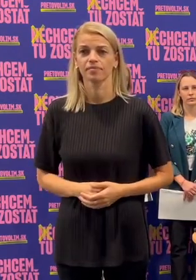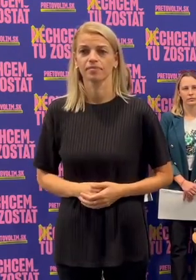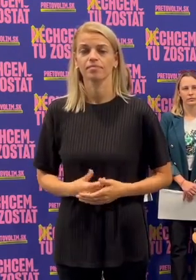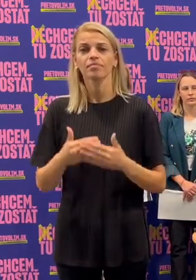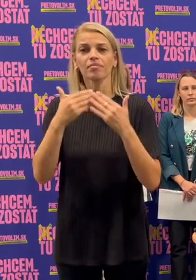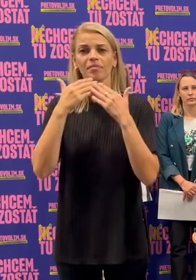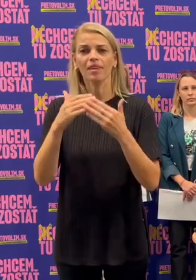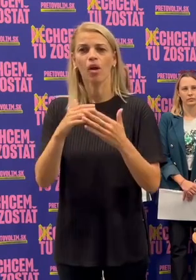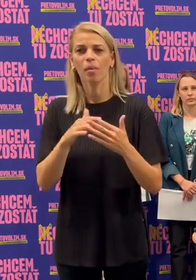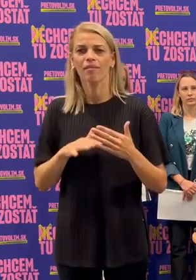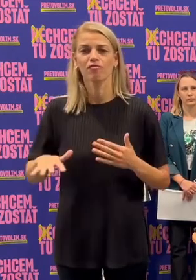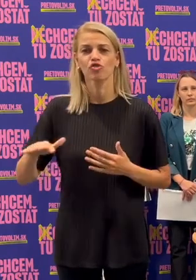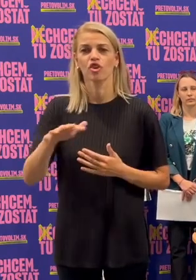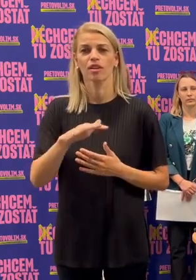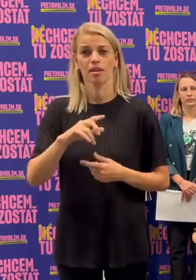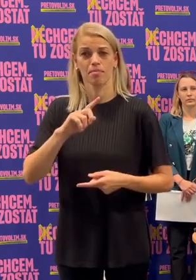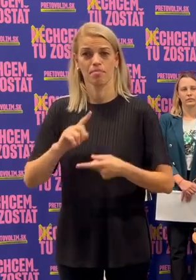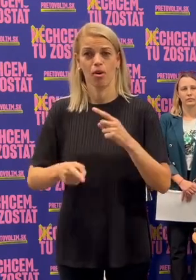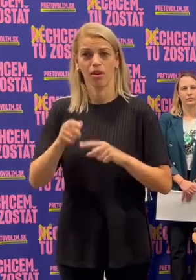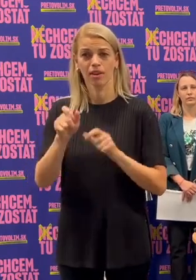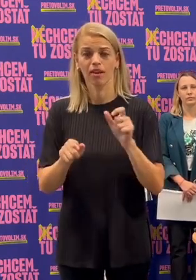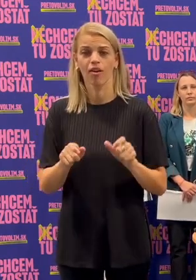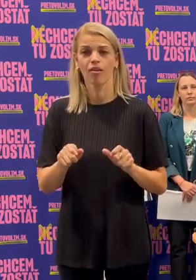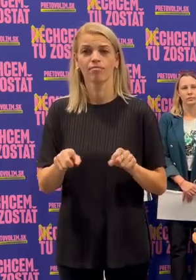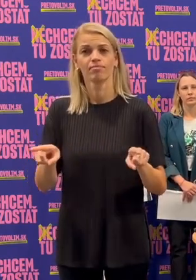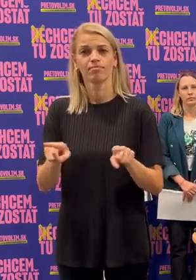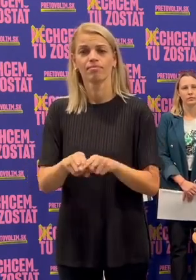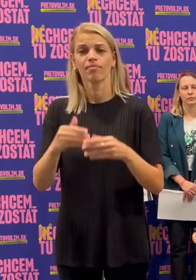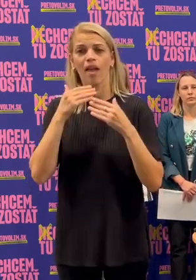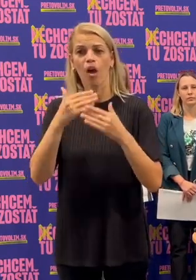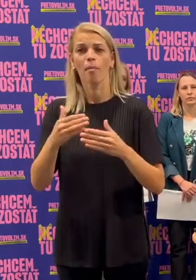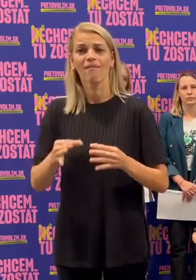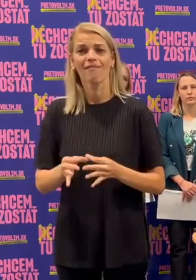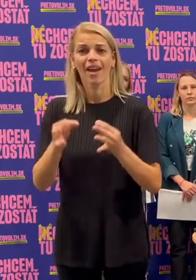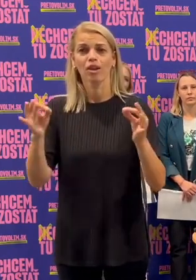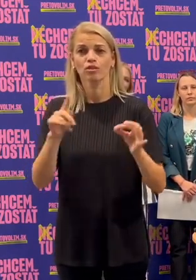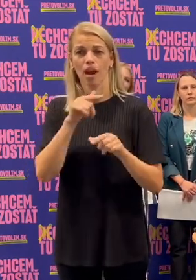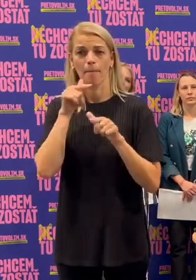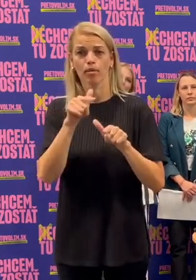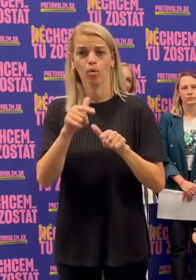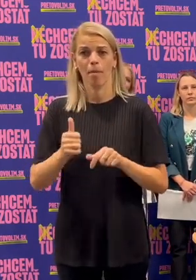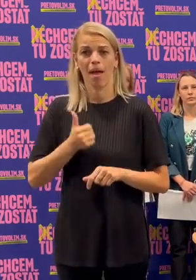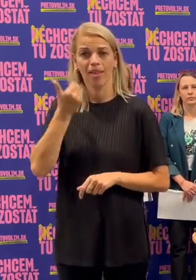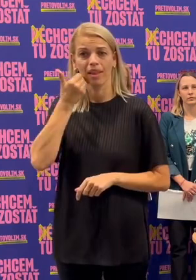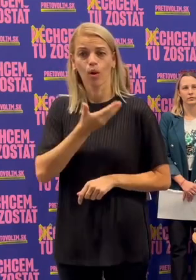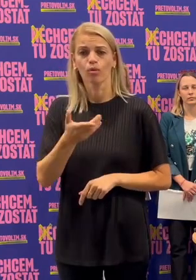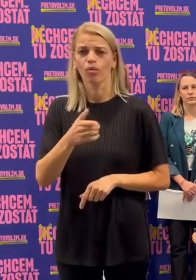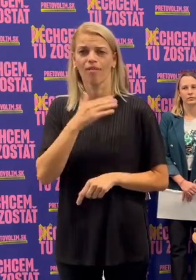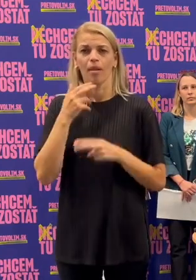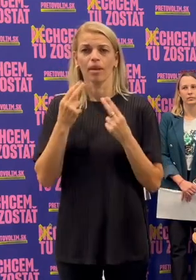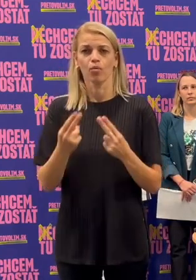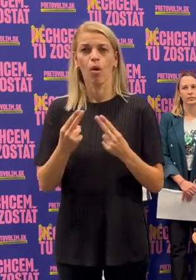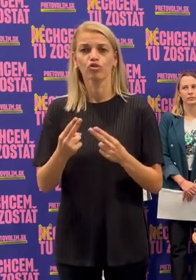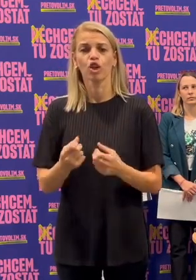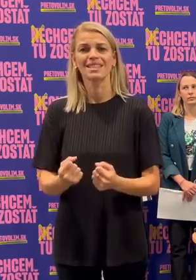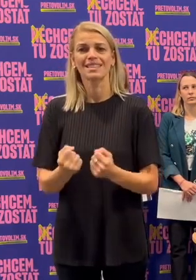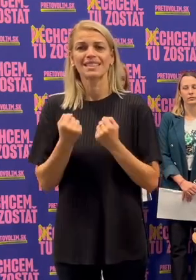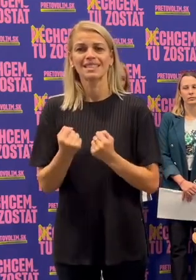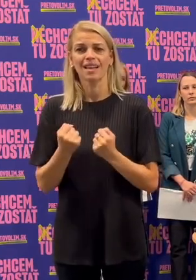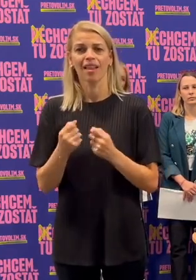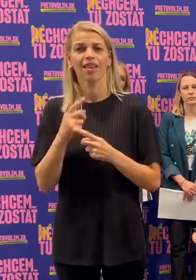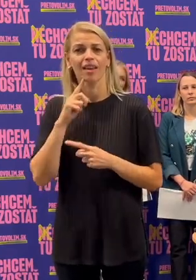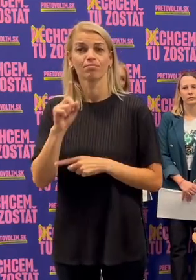ďakujeme všetkým politikom, ďakujeme celej verejnosti, ktorá podporuje mladých ľudí. Je to veľmi dôležité, je to veľmi silný signál pre